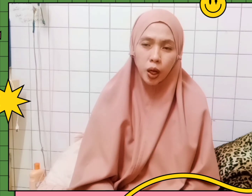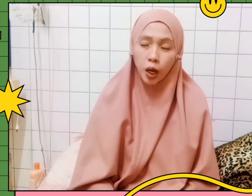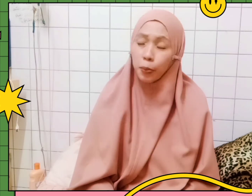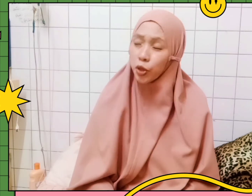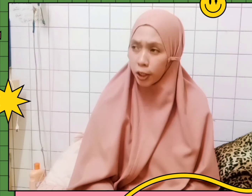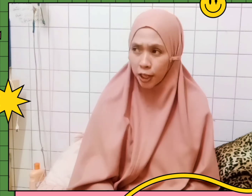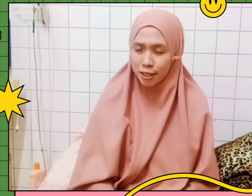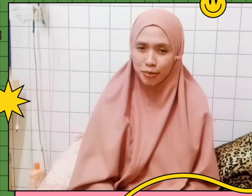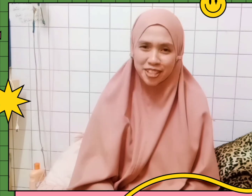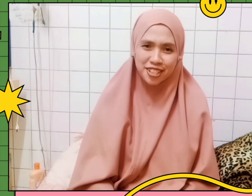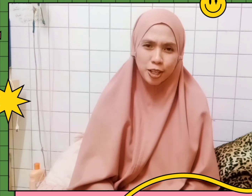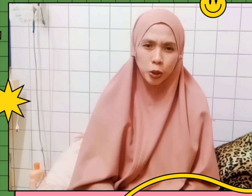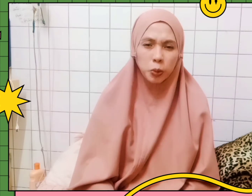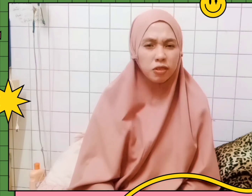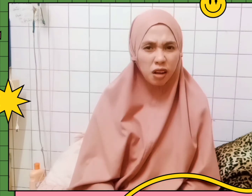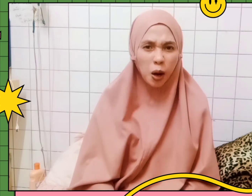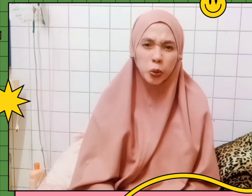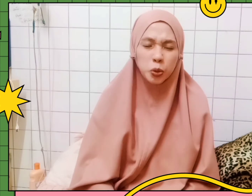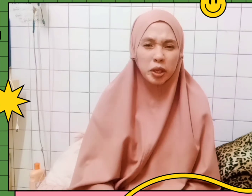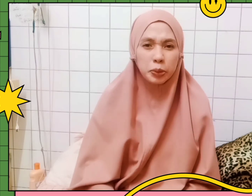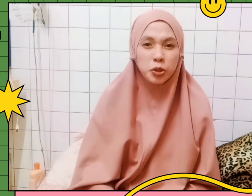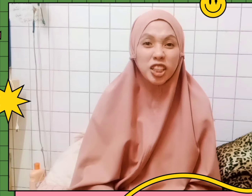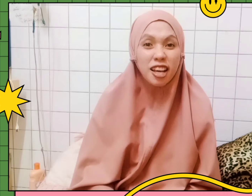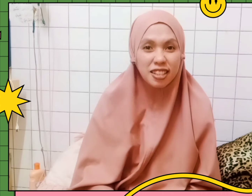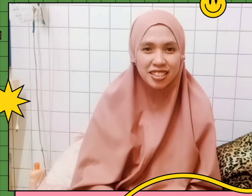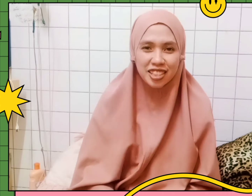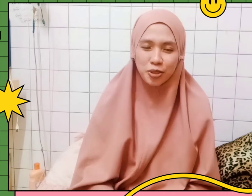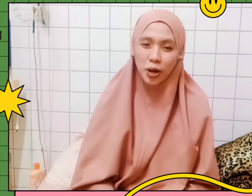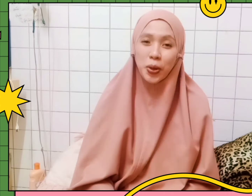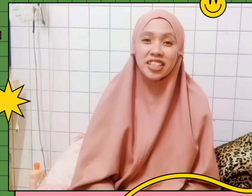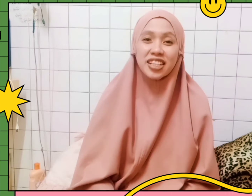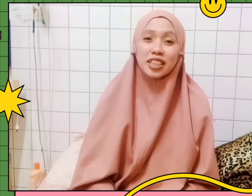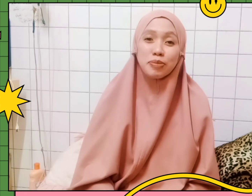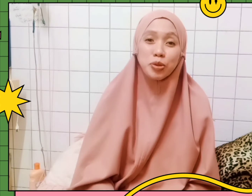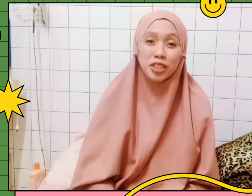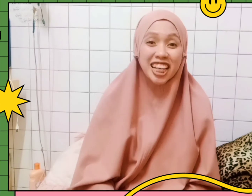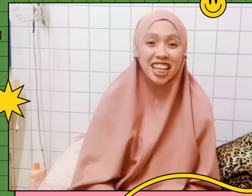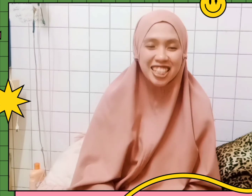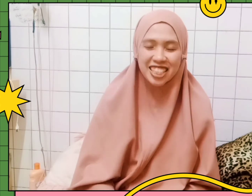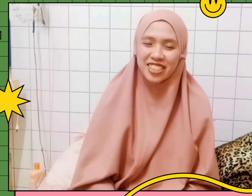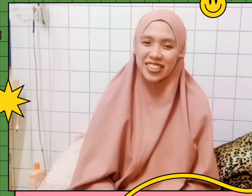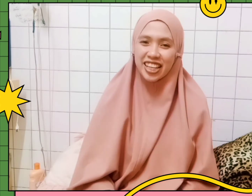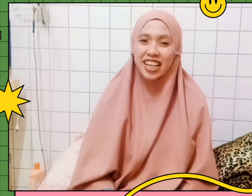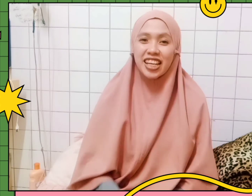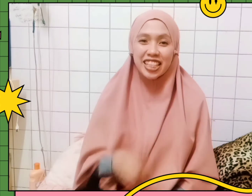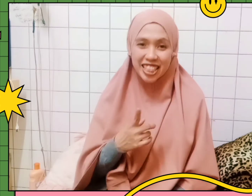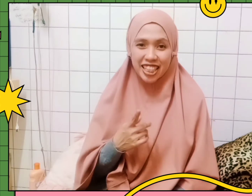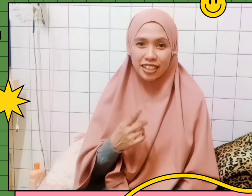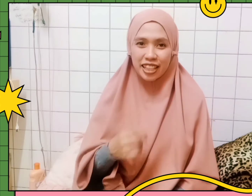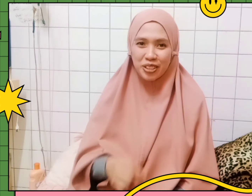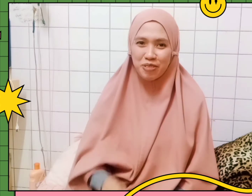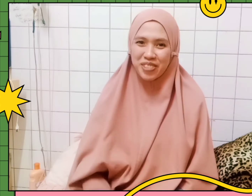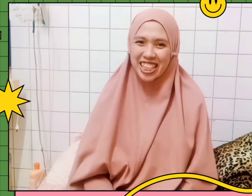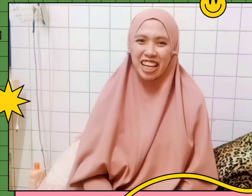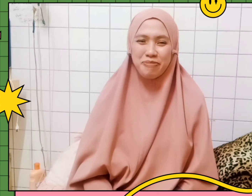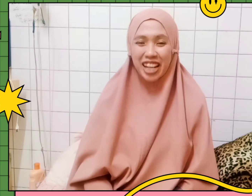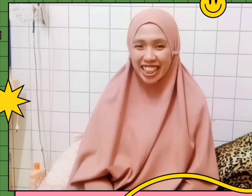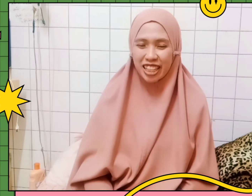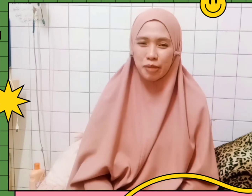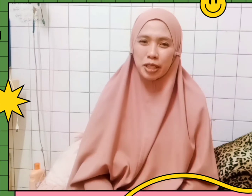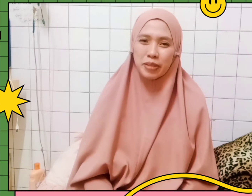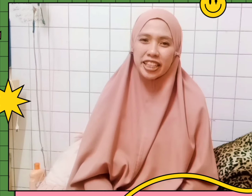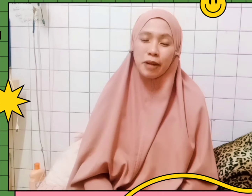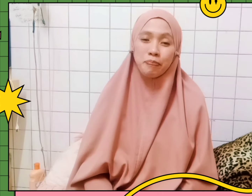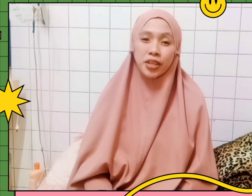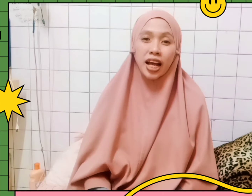gitu, kamu udah kenal sama dia gitu? Enggak, aku cuma ketemu sekali gitu. Aku hanya ketemu sekali gitu ya. Isyaratnya itu begini ya,